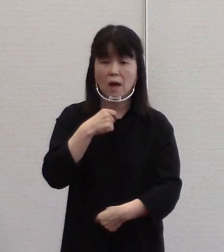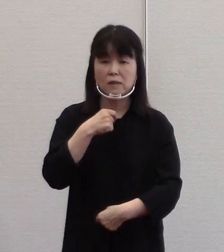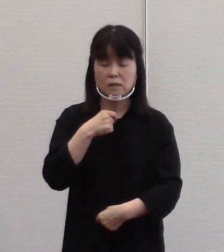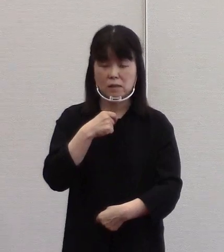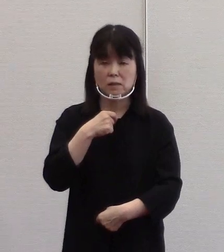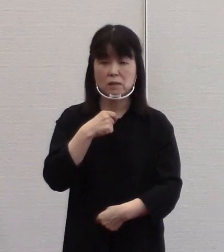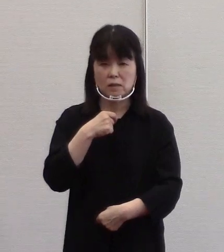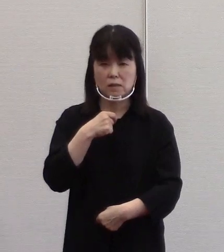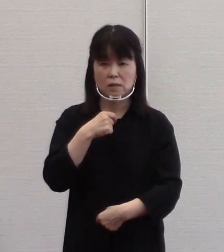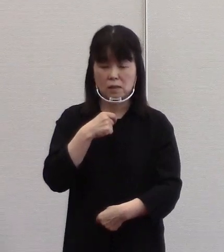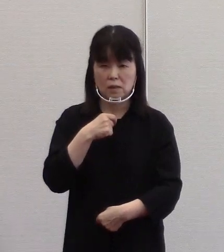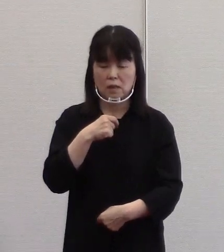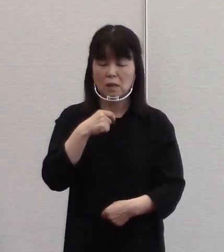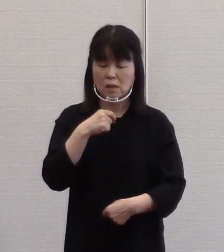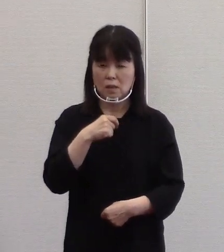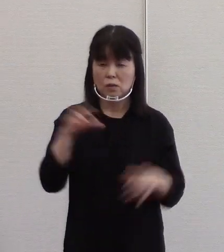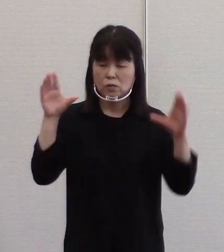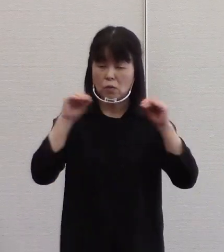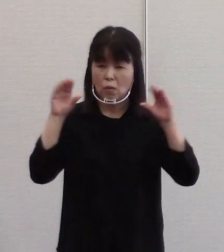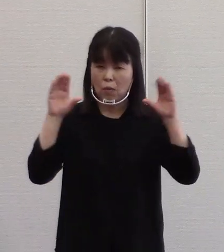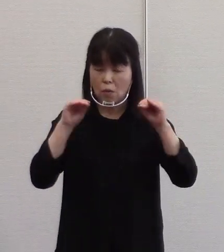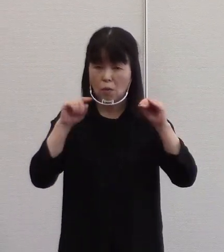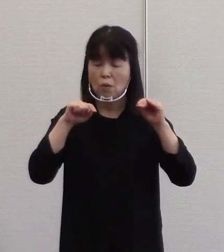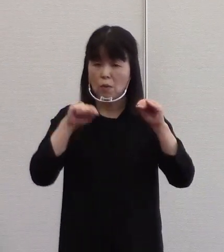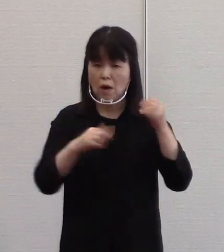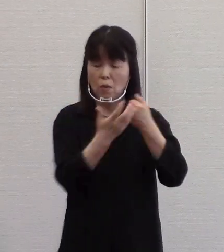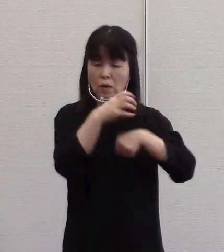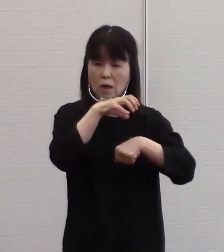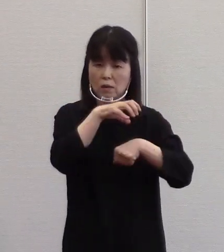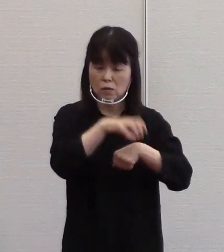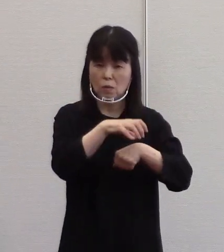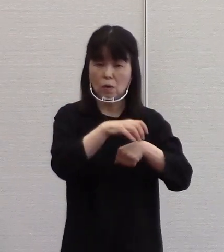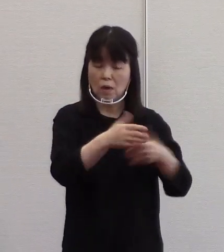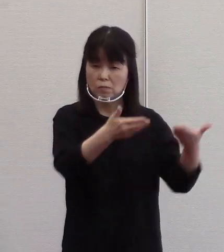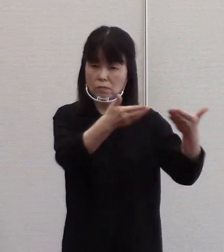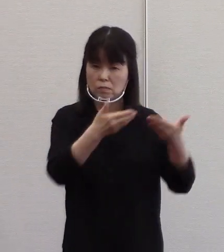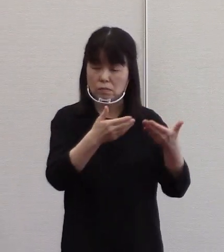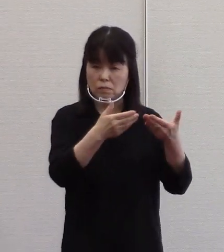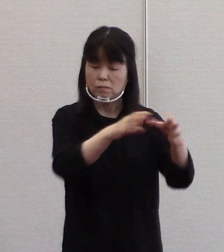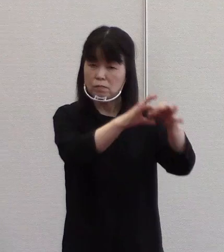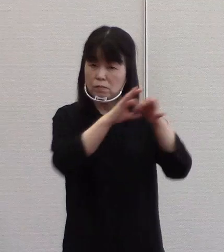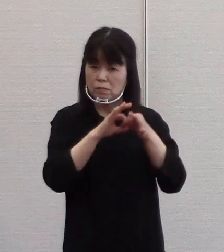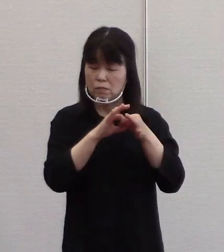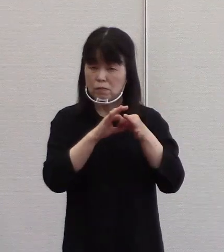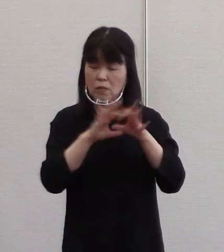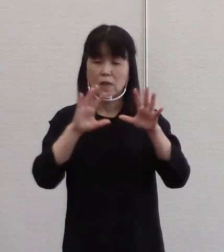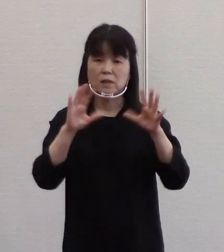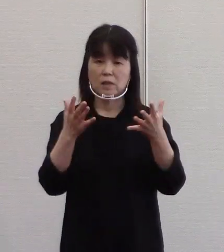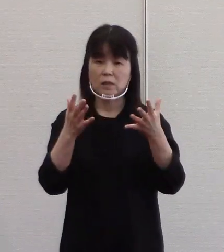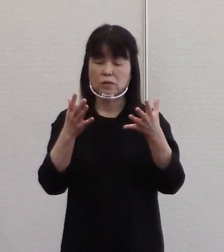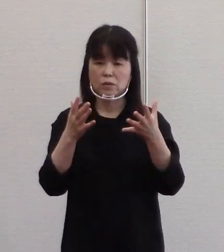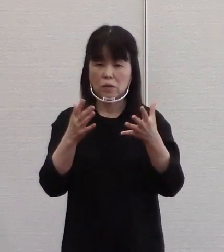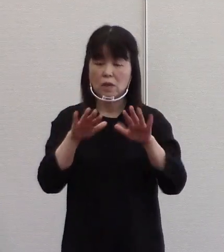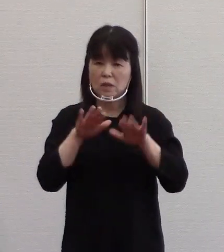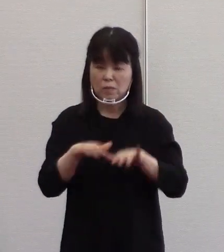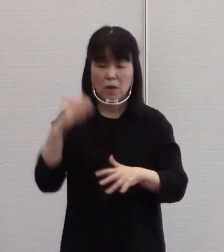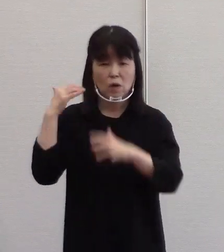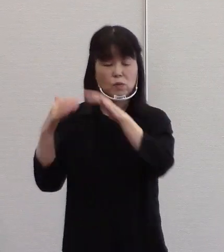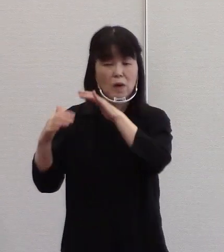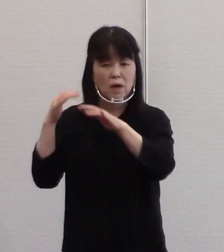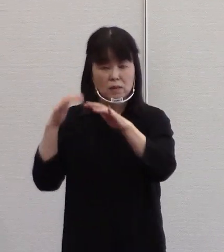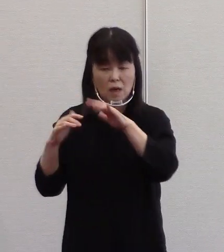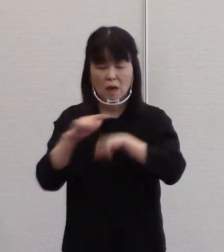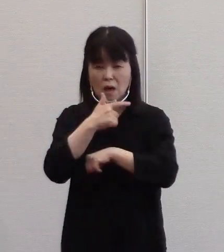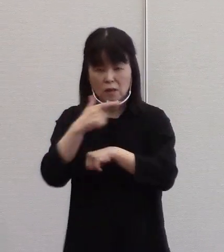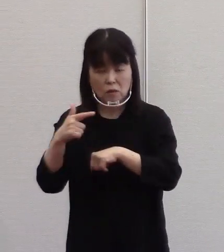県というか保健所からの情報提供はありません。まあ、いろんな噂が流れているようでございますけれ